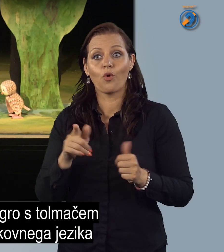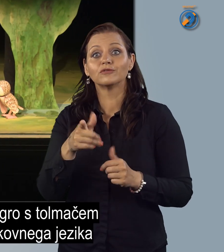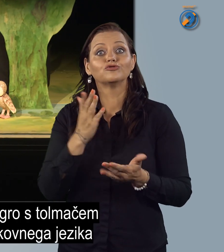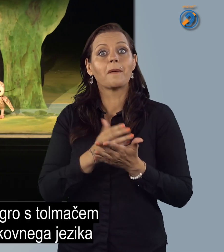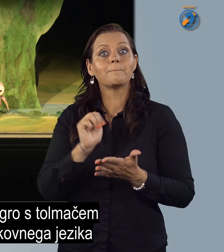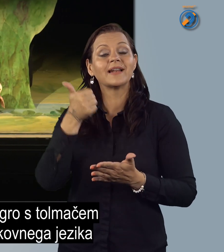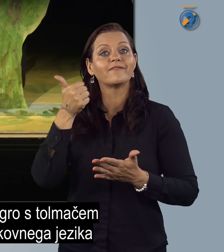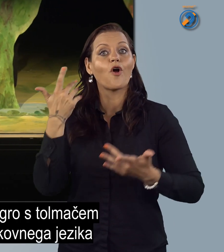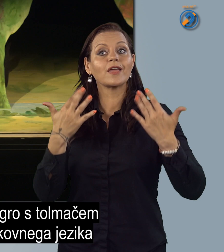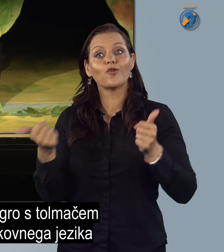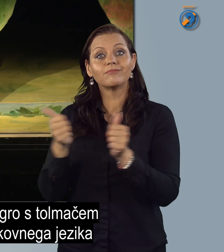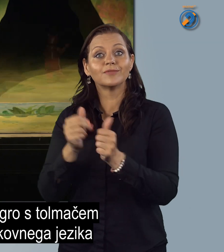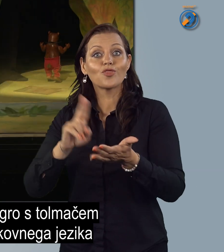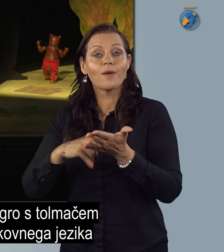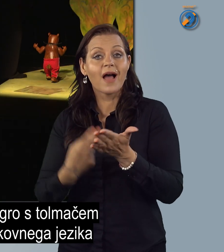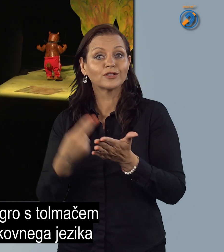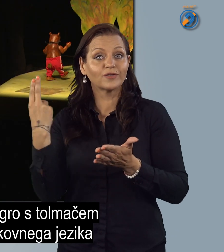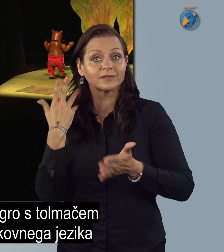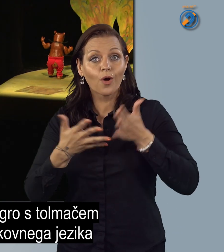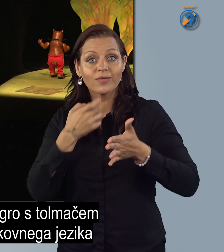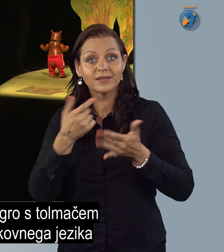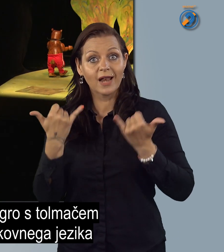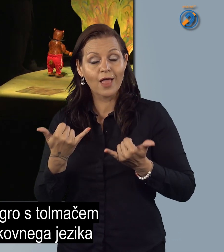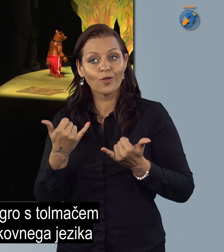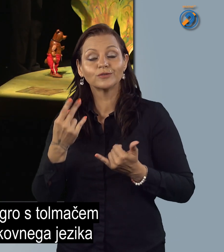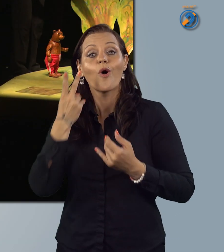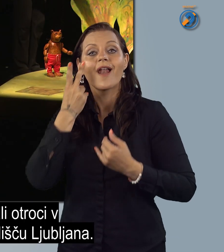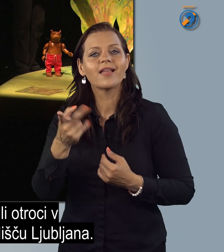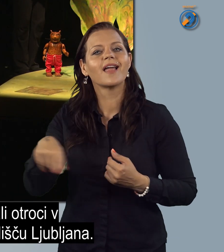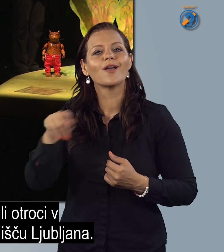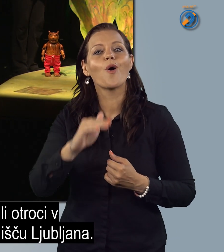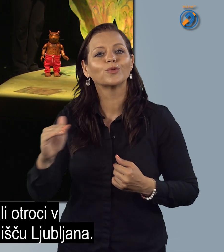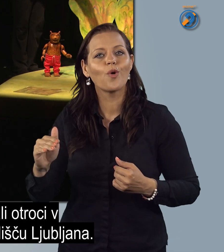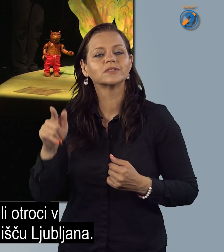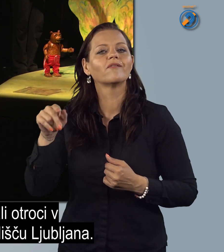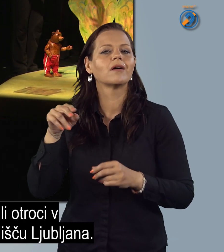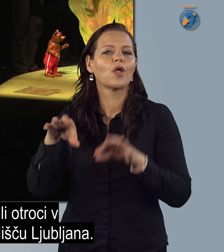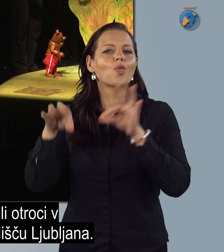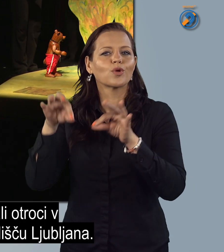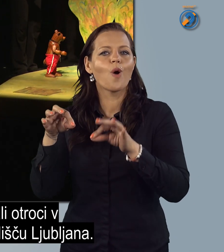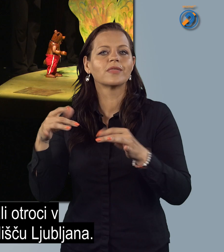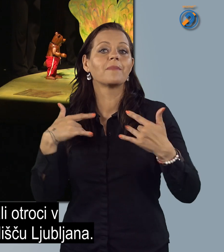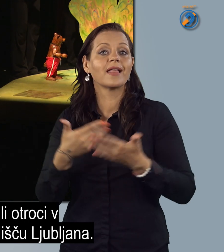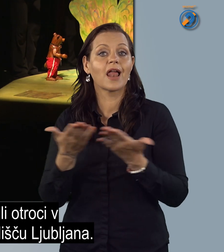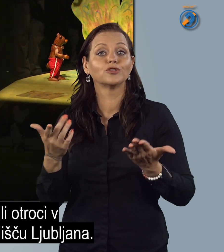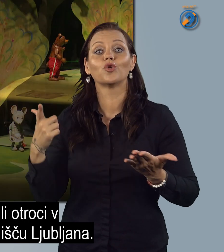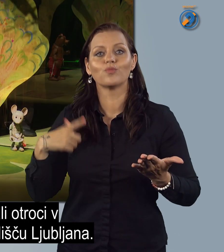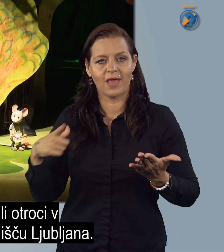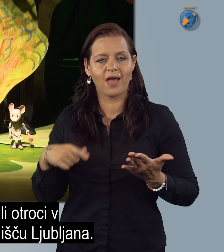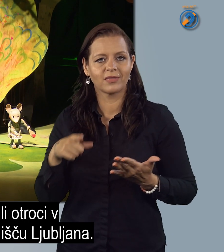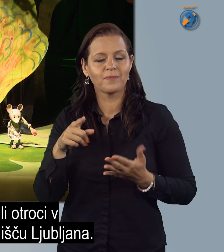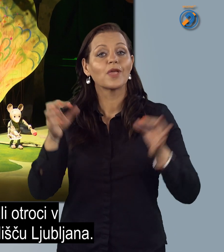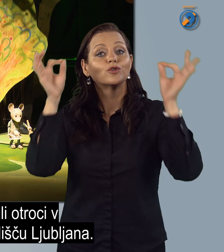In tako so si prvo igro s tolmačem slovenskega znakovnega jezika letos ogledali otroci v Lutkovnem